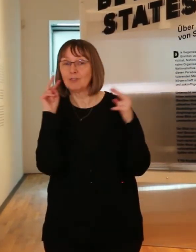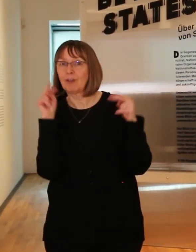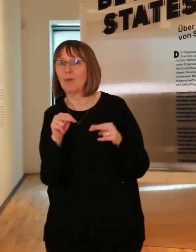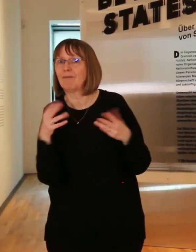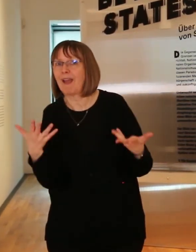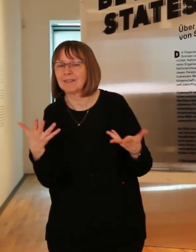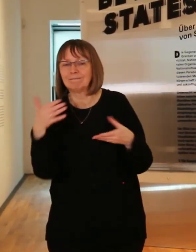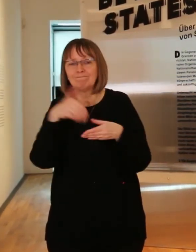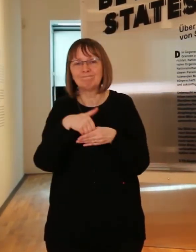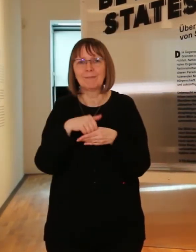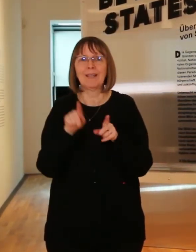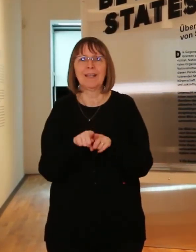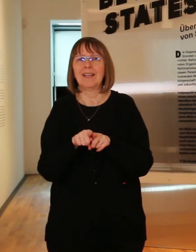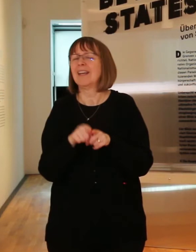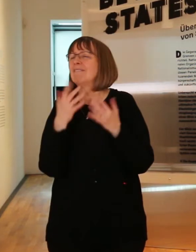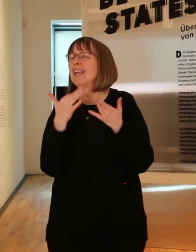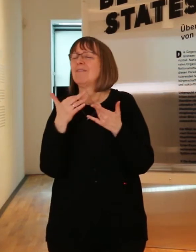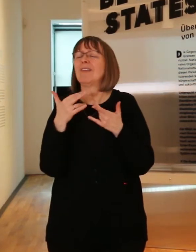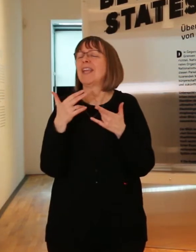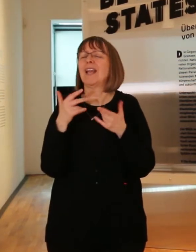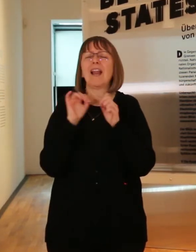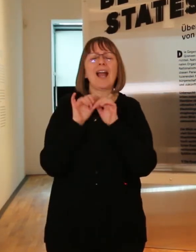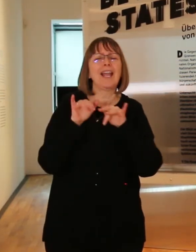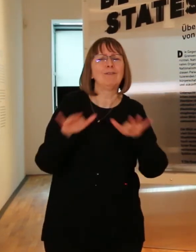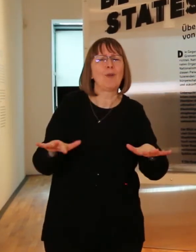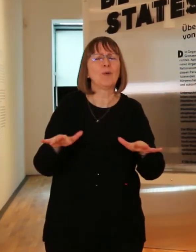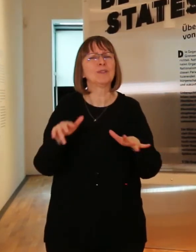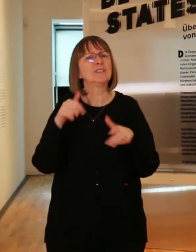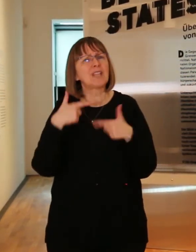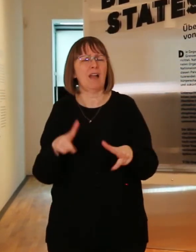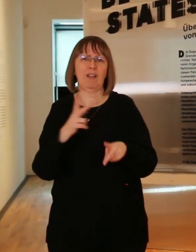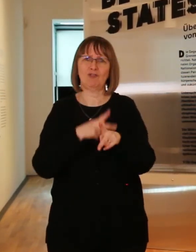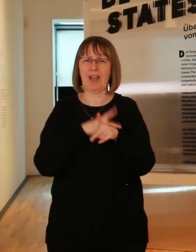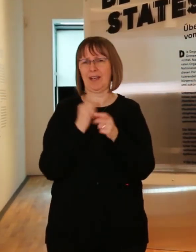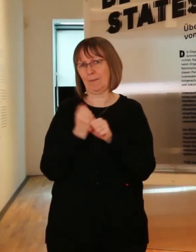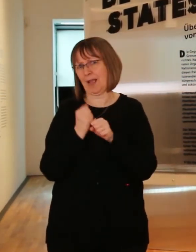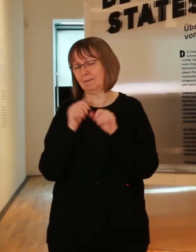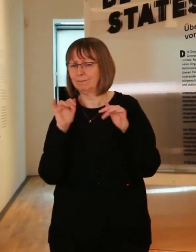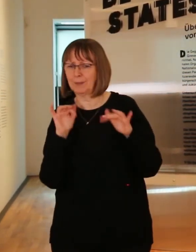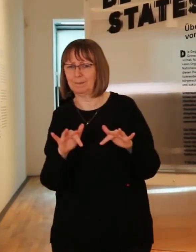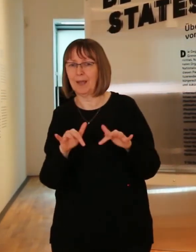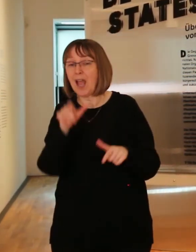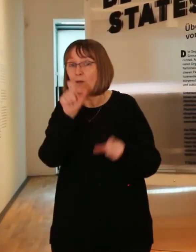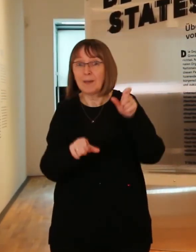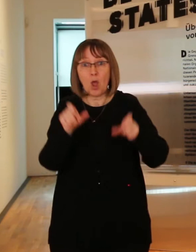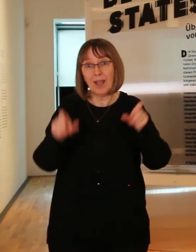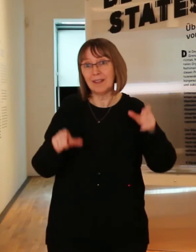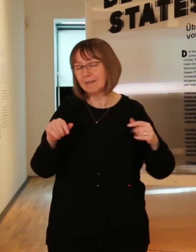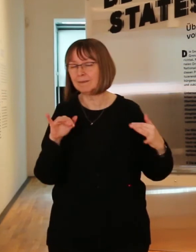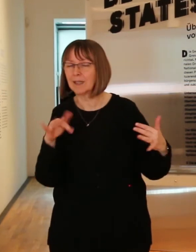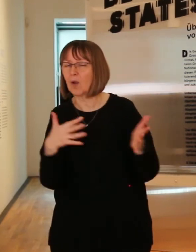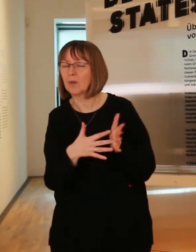Beispiel wie viel Staatsgewalt darf ein Staat haben oder wie viel Einfluss darf der Staat auf seine Staatsbürger